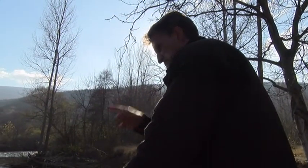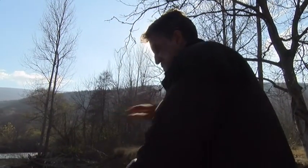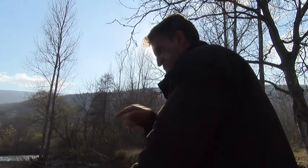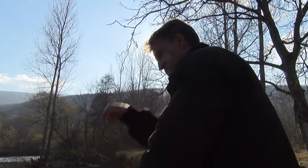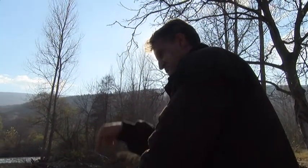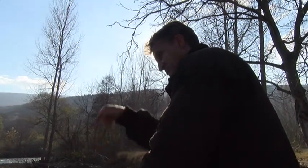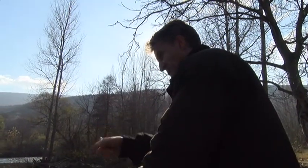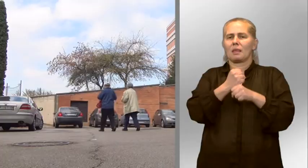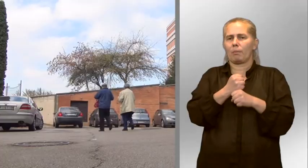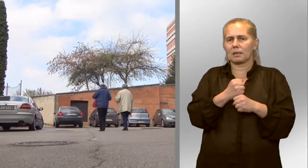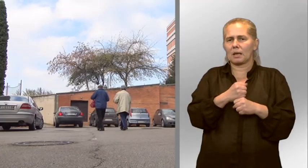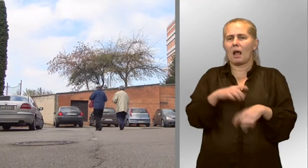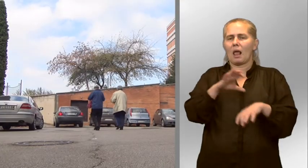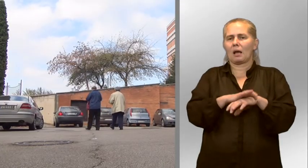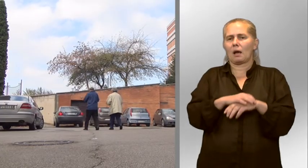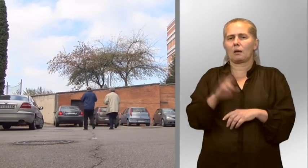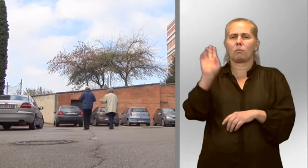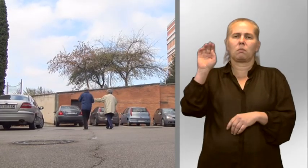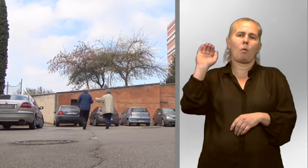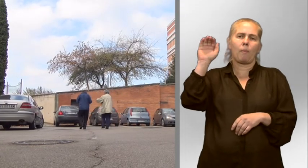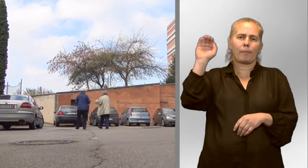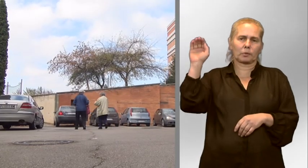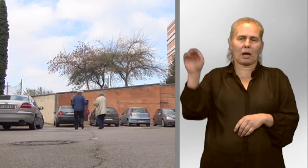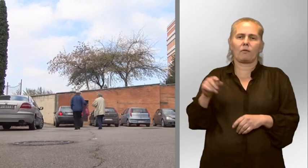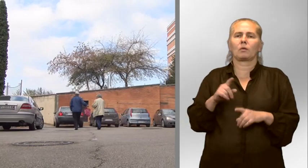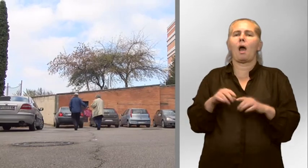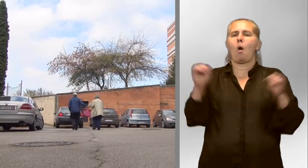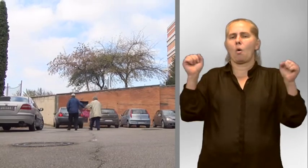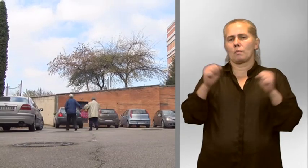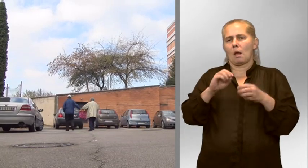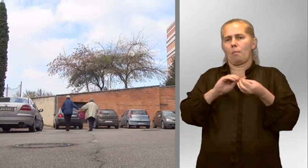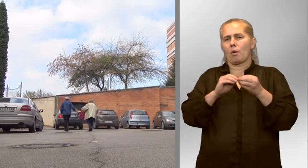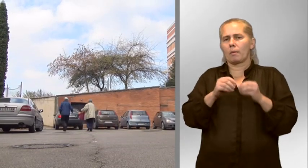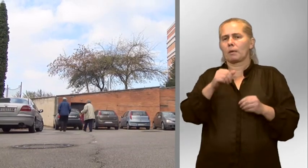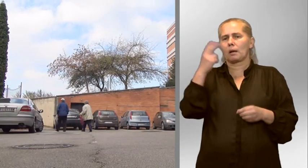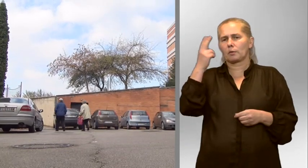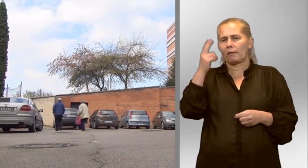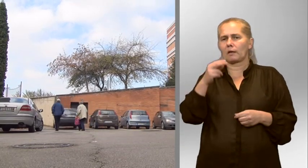lekari upozoravaju na ozbiljnost problema razumevanja gluvoće.